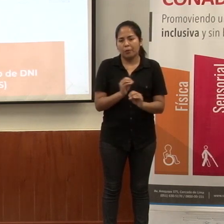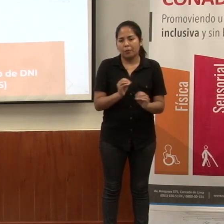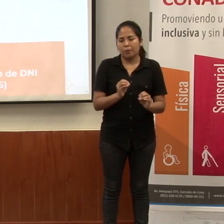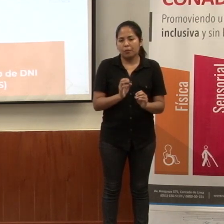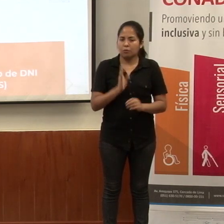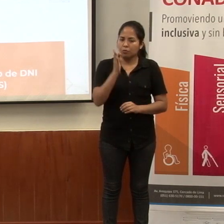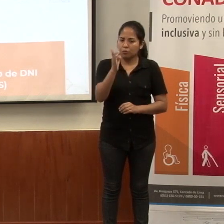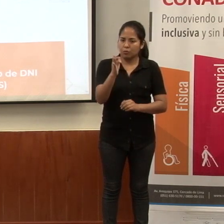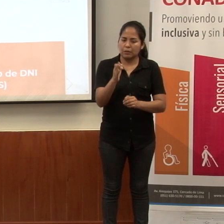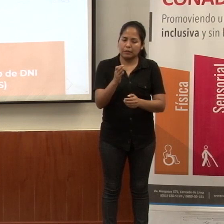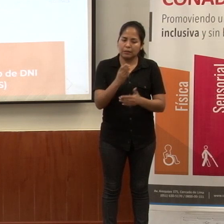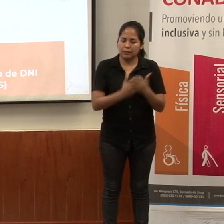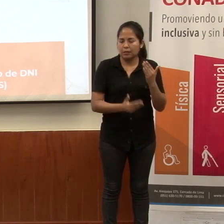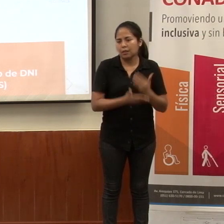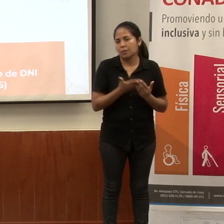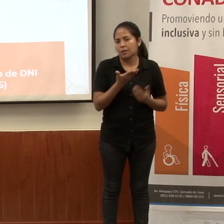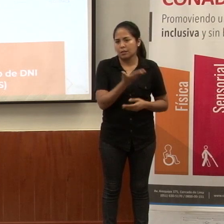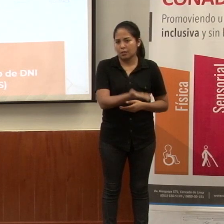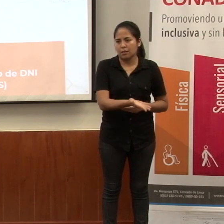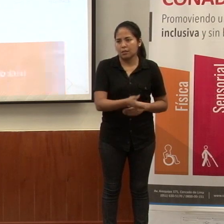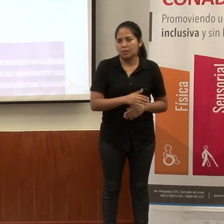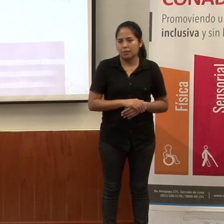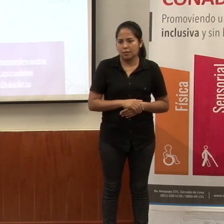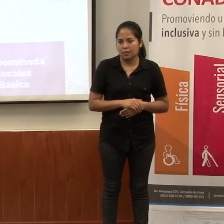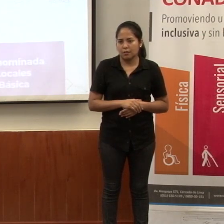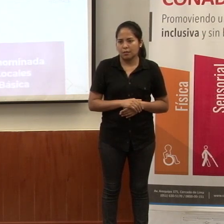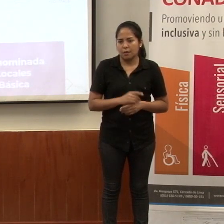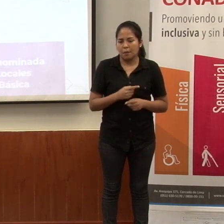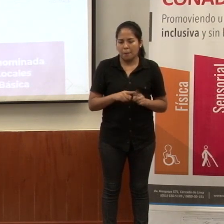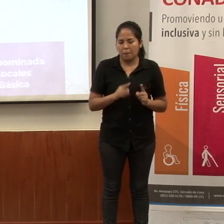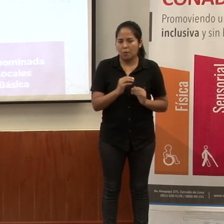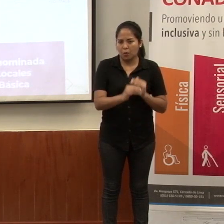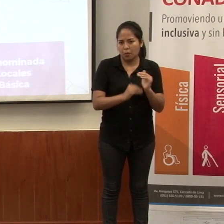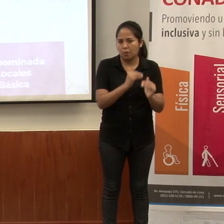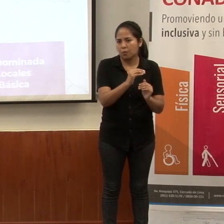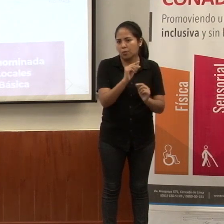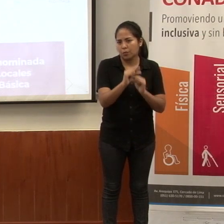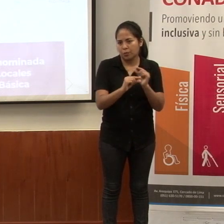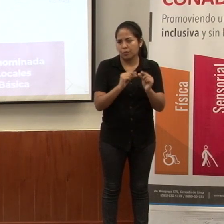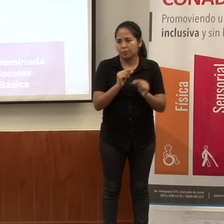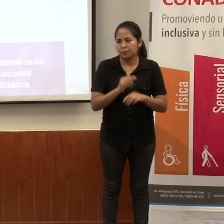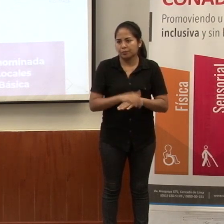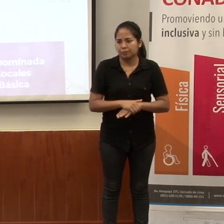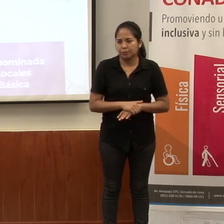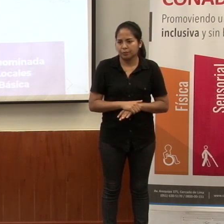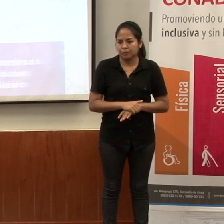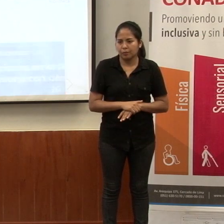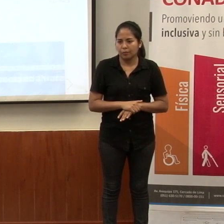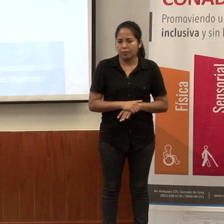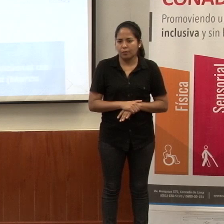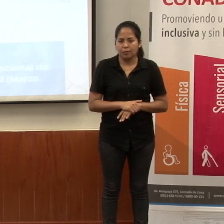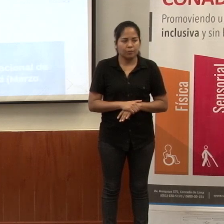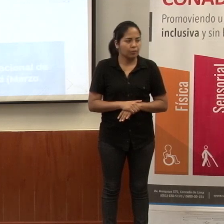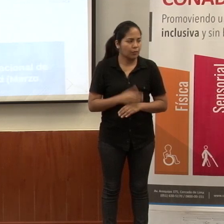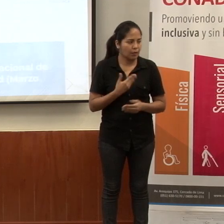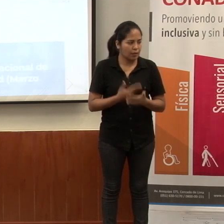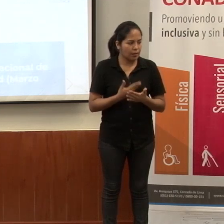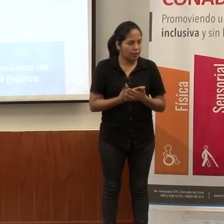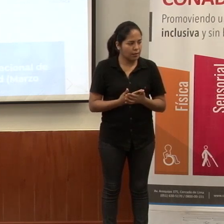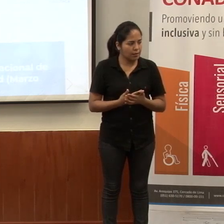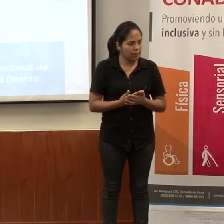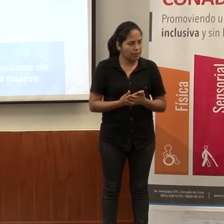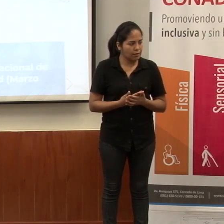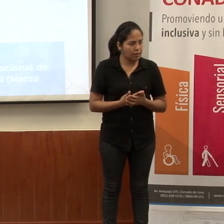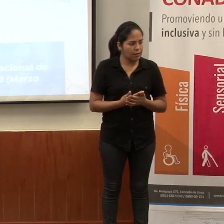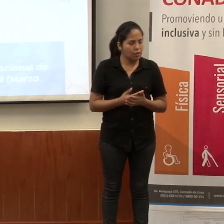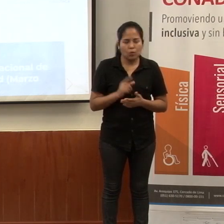severas discapacidades, lamentablemente. Pero vamos avanzando poco a poco. Bueno, muchas gracias. Doctor Mario, muchísimas